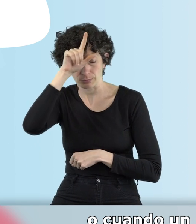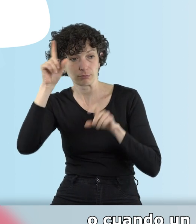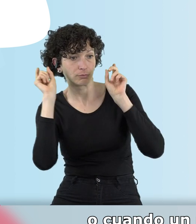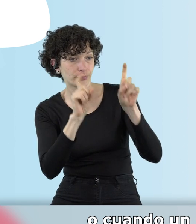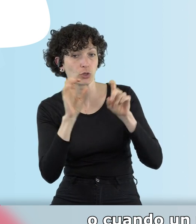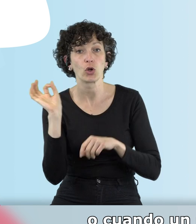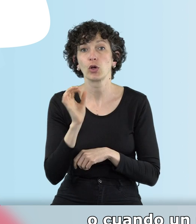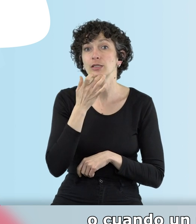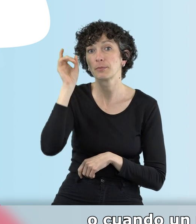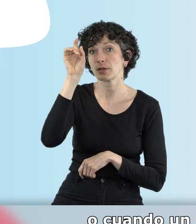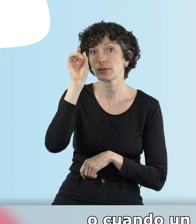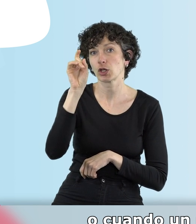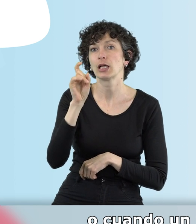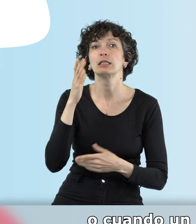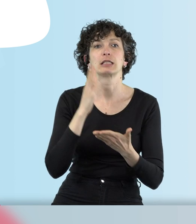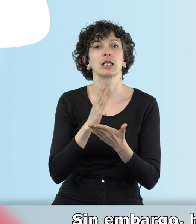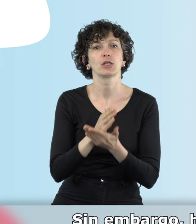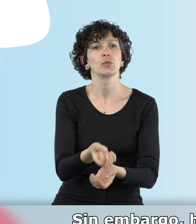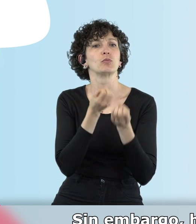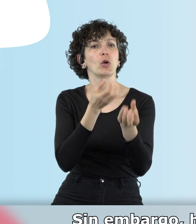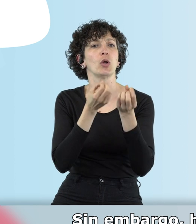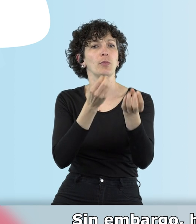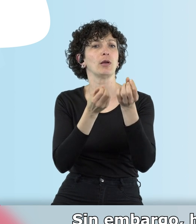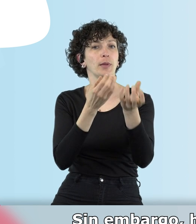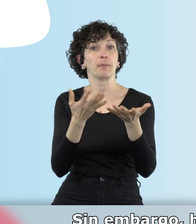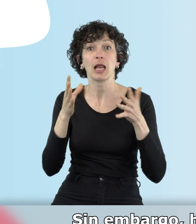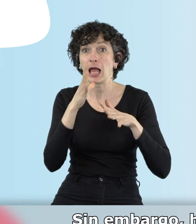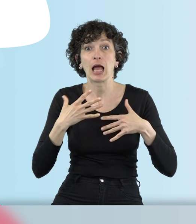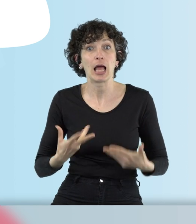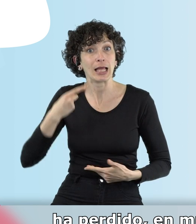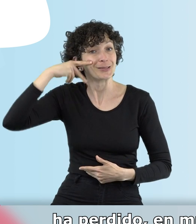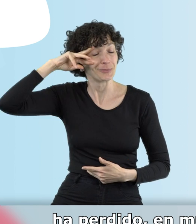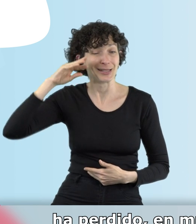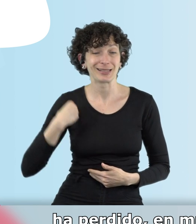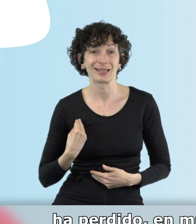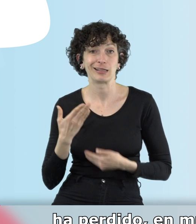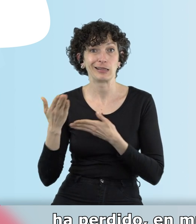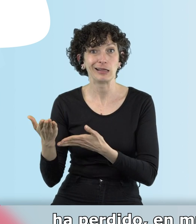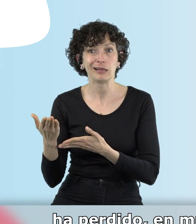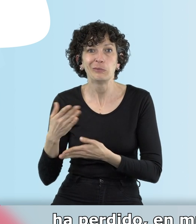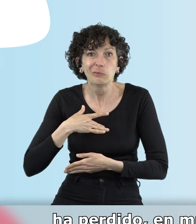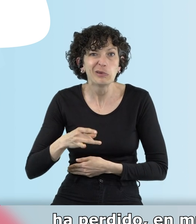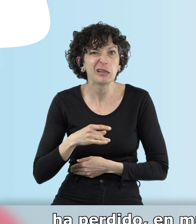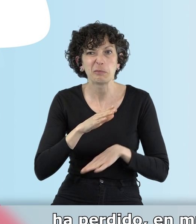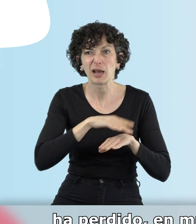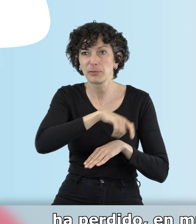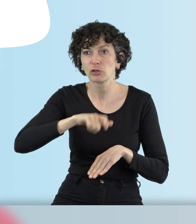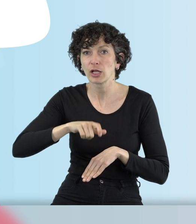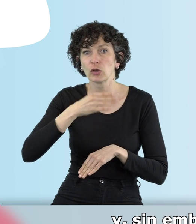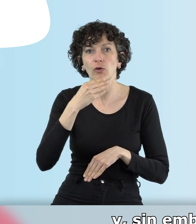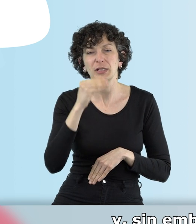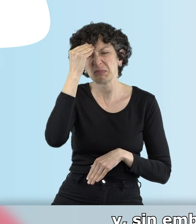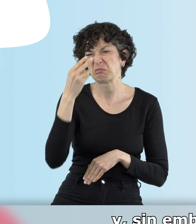un profesor dictaba una clase magistral. Sin embargo, hoy en día esta experiencia ha perdido en muchos casos utilidad para los